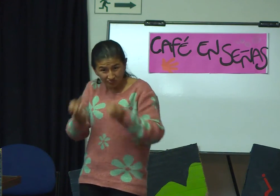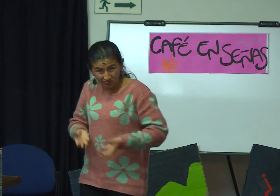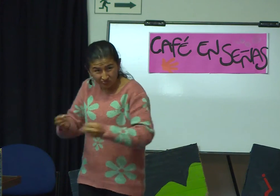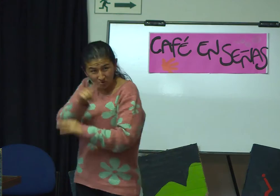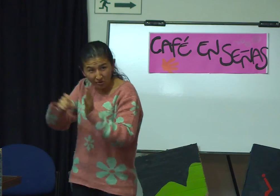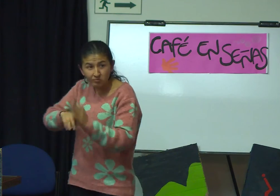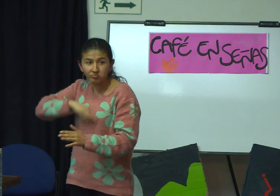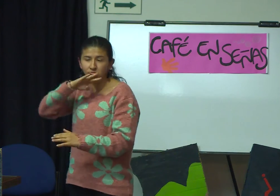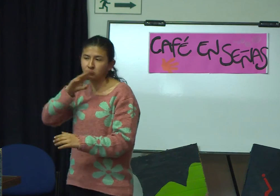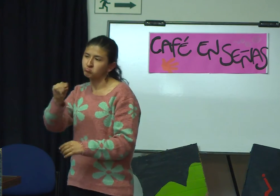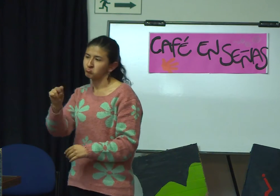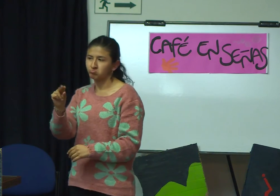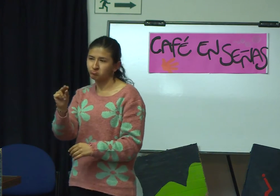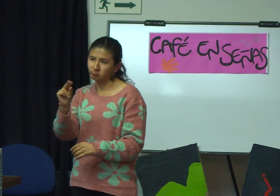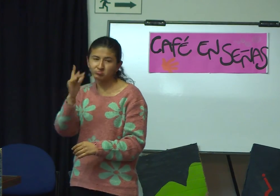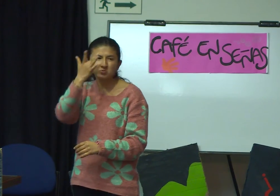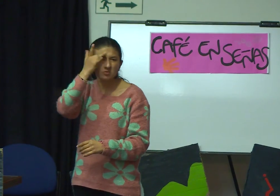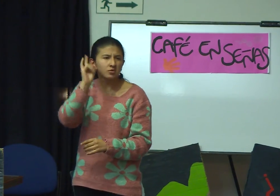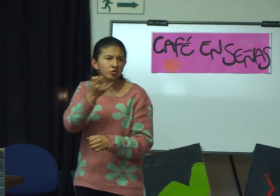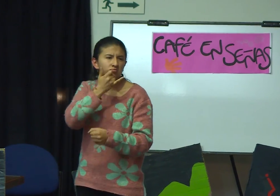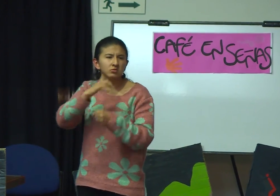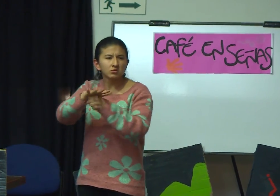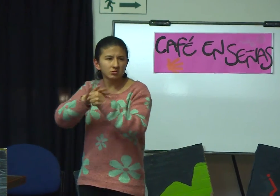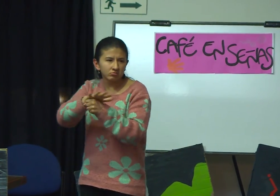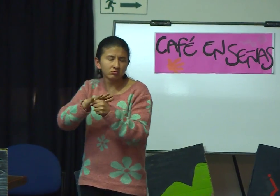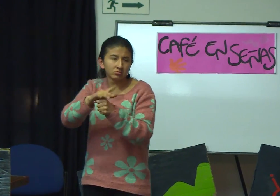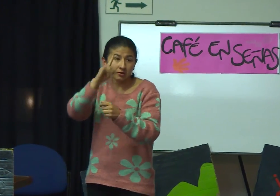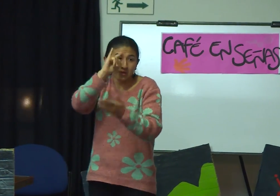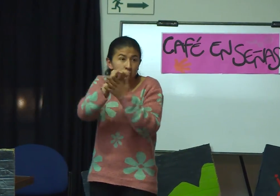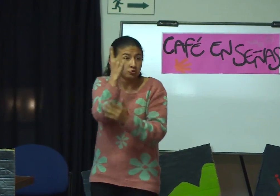niños. Yo considero